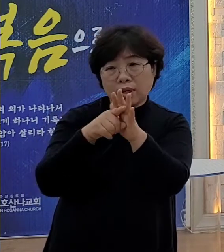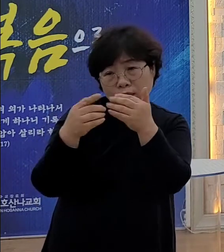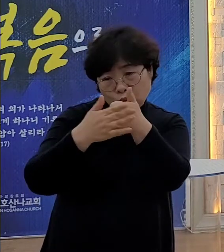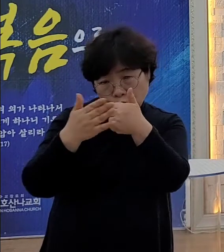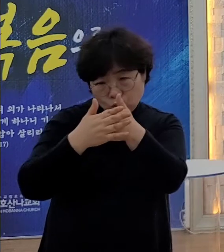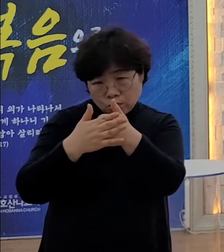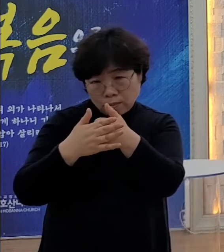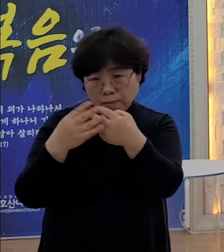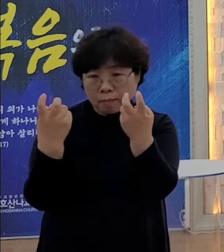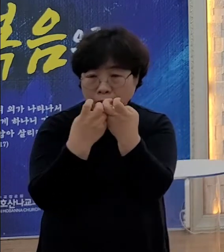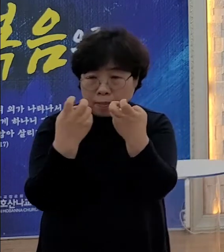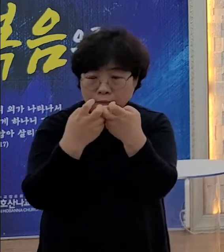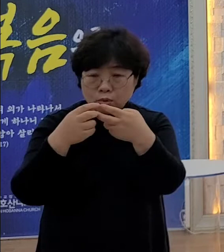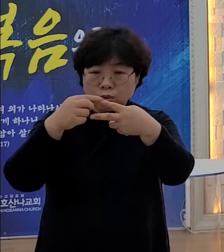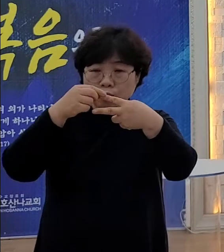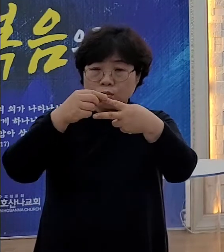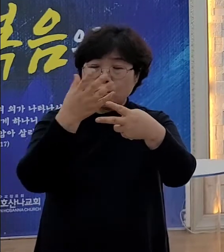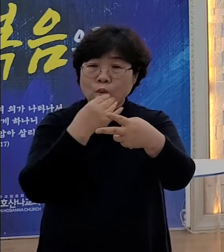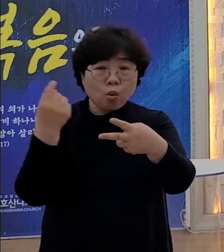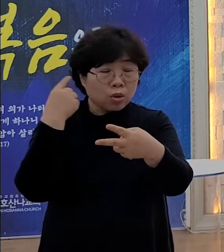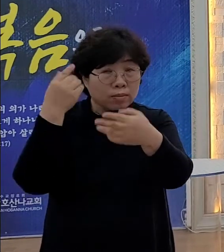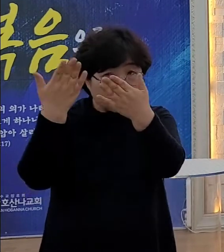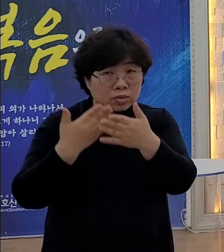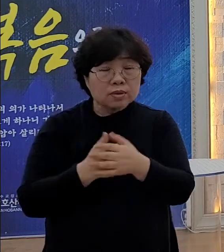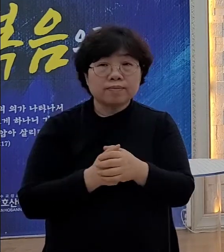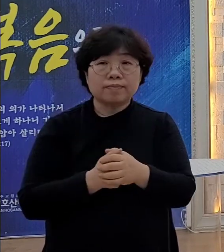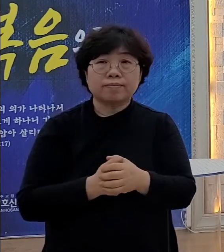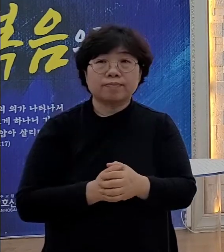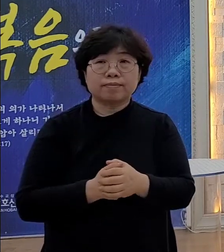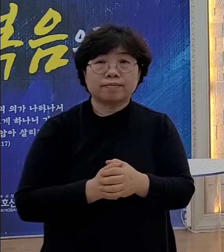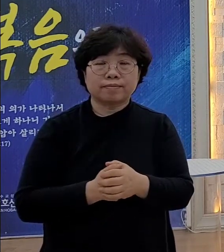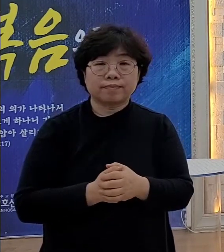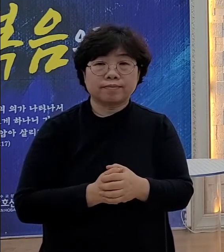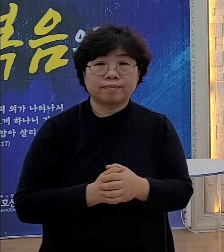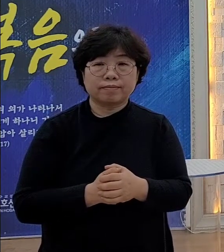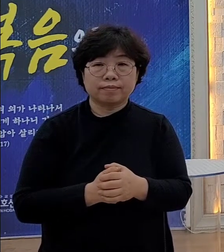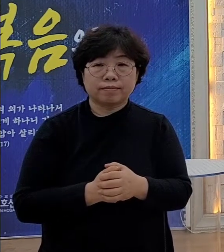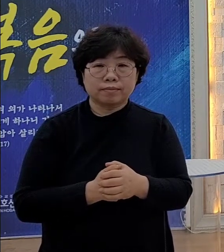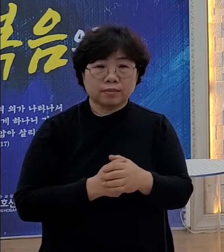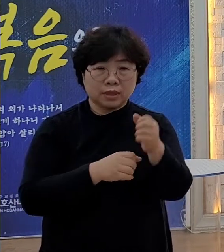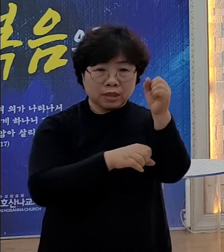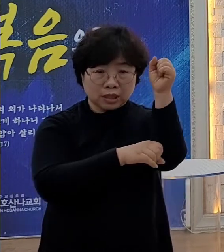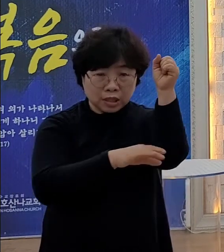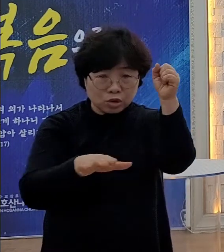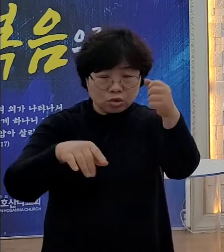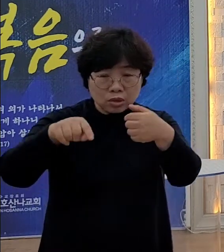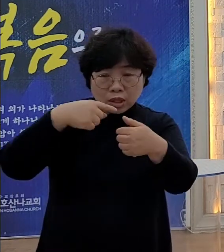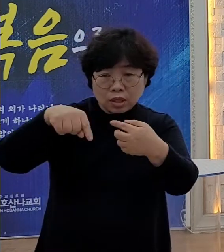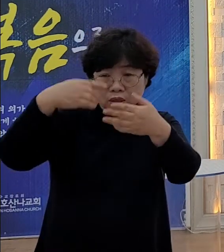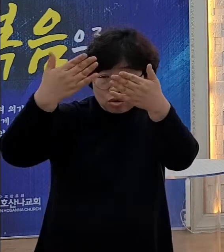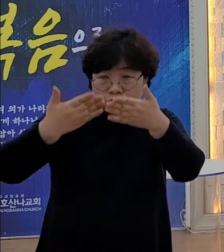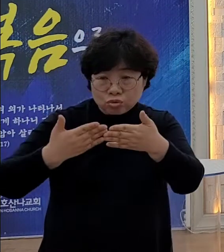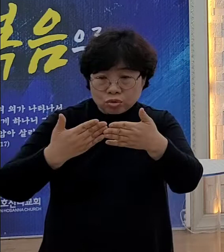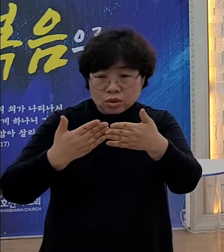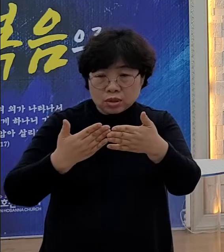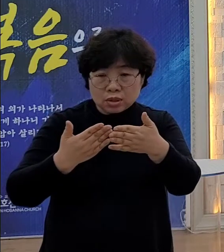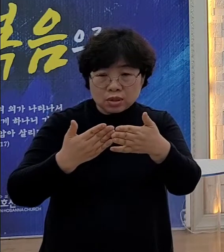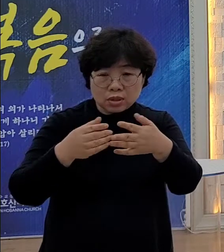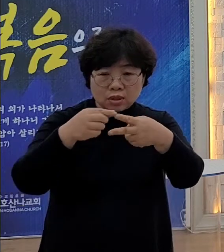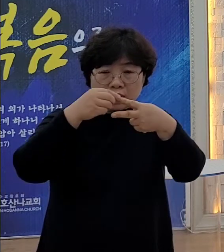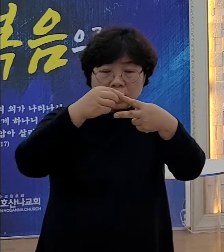육의 생각은 생명과 평안이다. 이 우리의 영적 지표를 가르쳐주는 어플이 바로 이